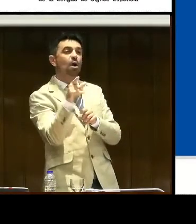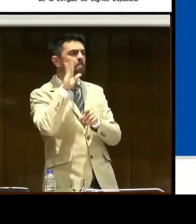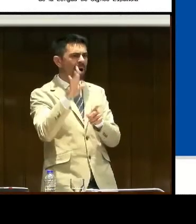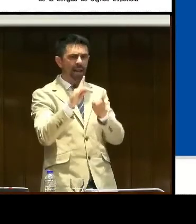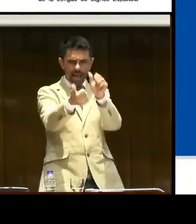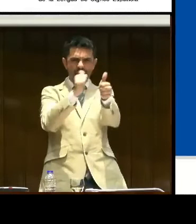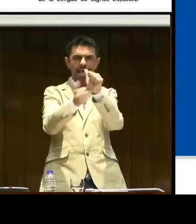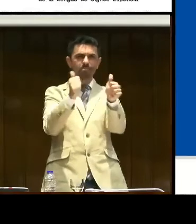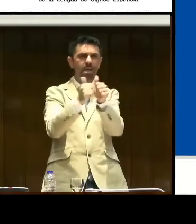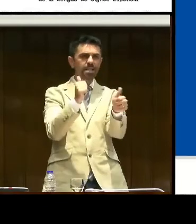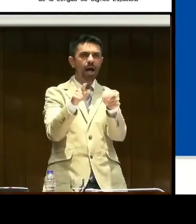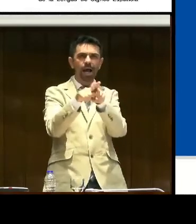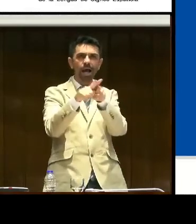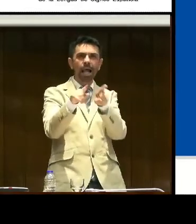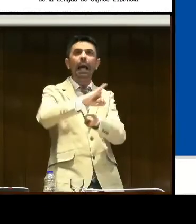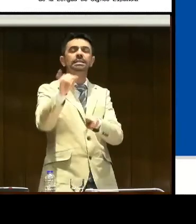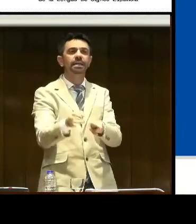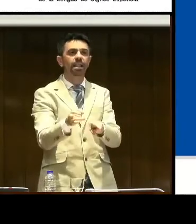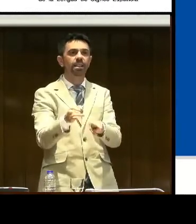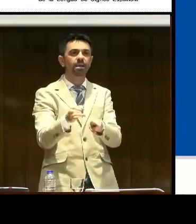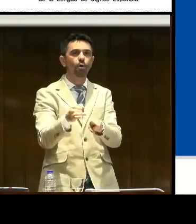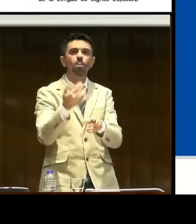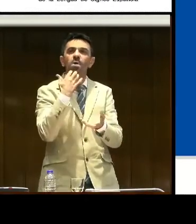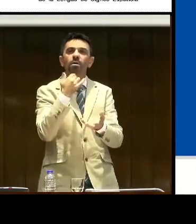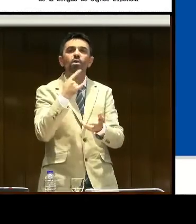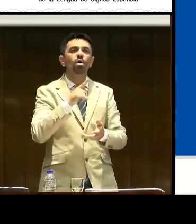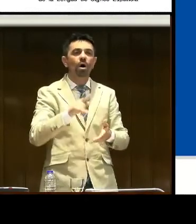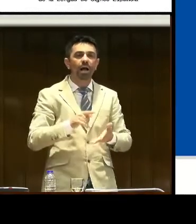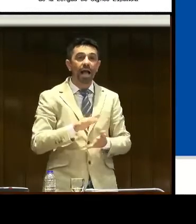cansancio en su pronunciación enfática. Observen,